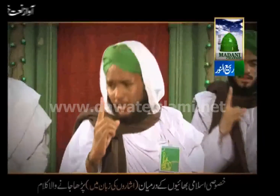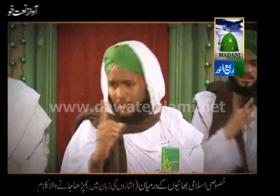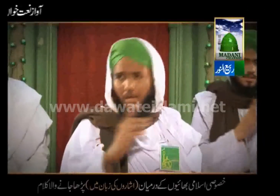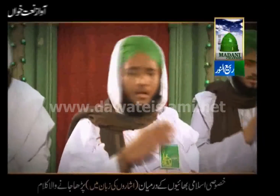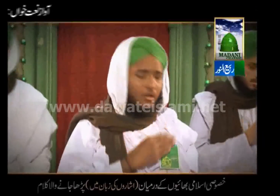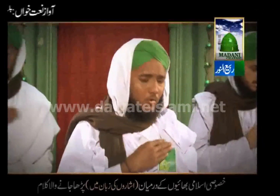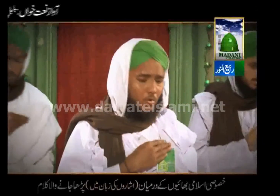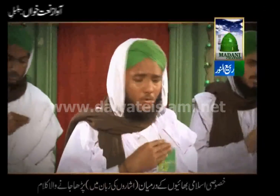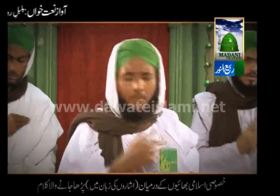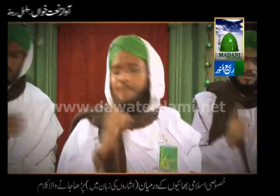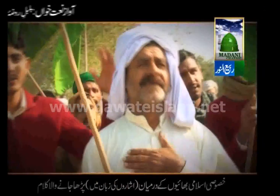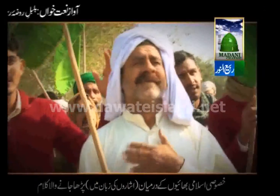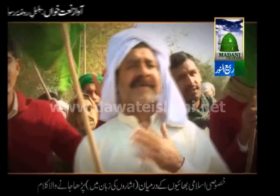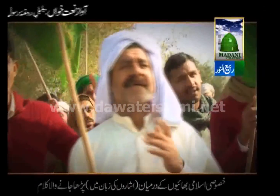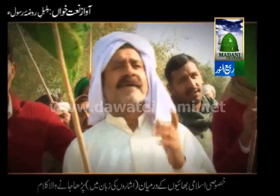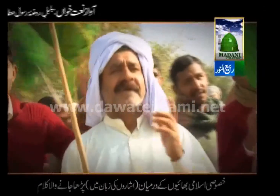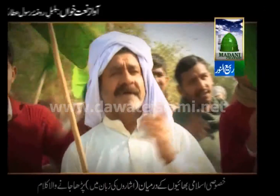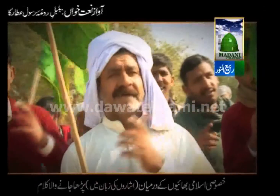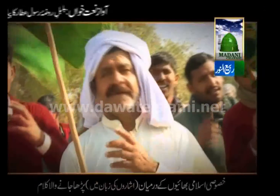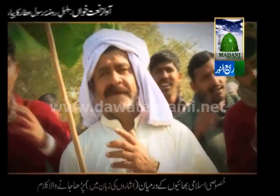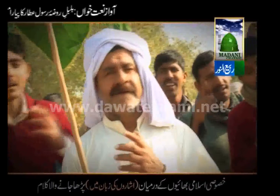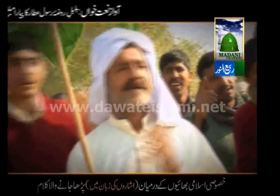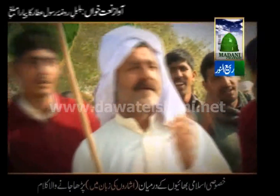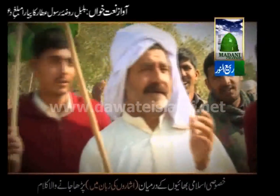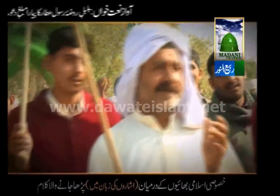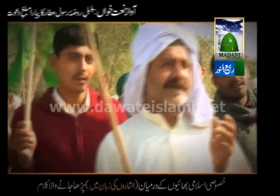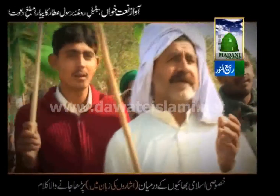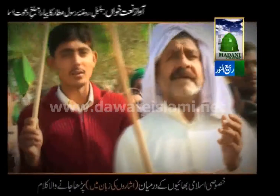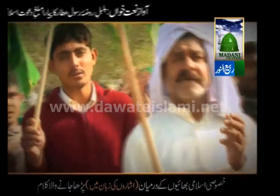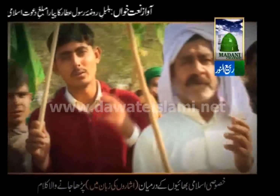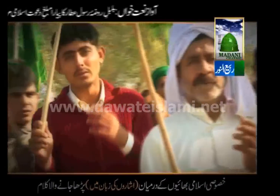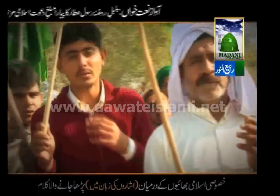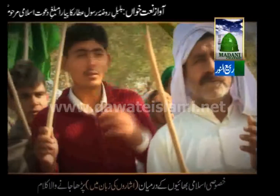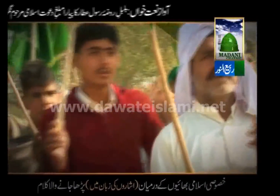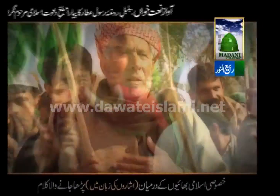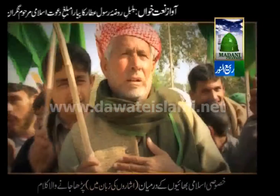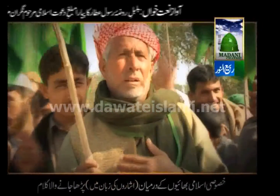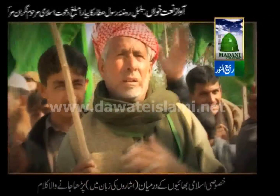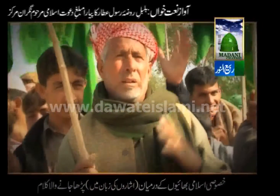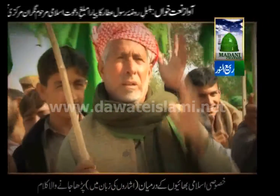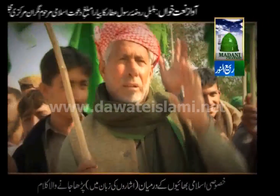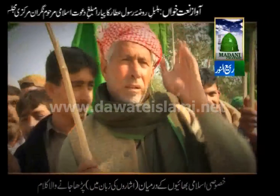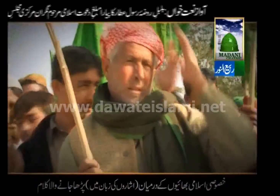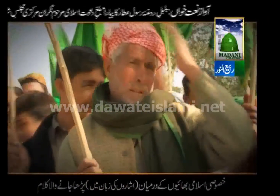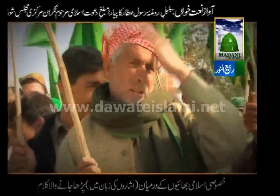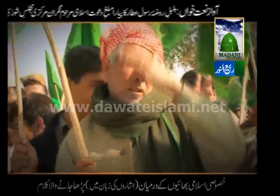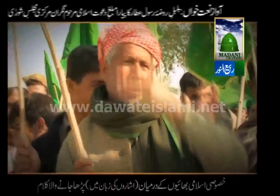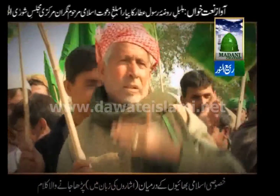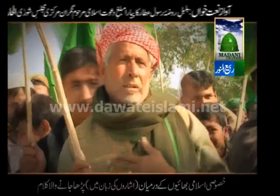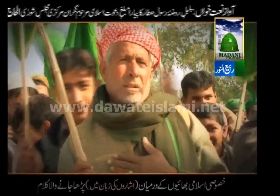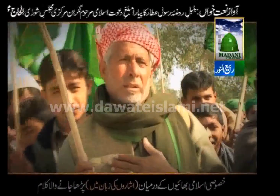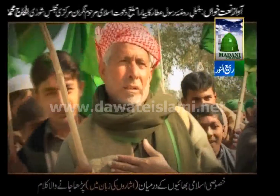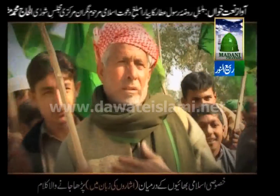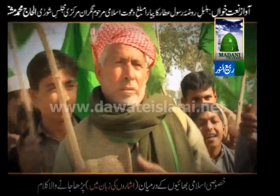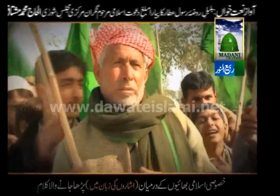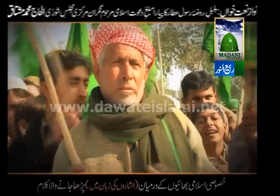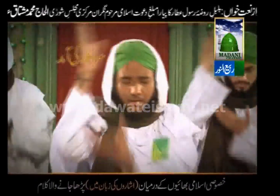الا ہو اللہ اللہ اللہ لا الہ الا ہو سرکار